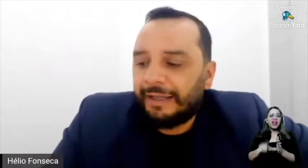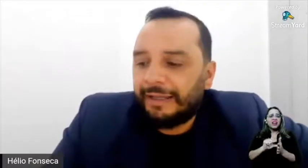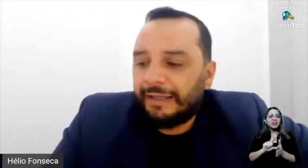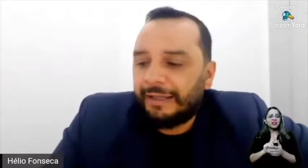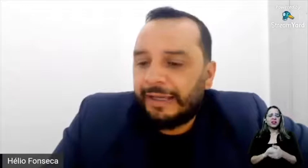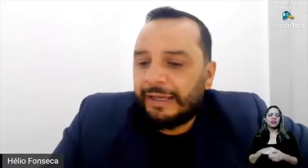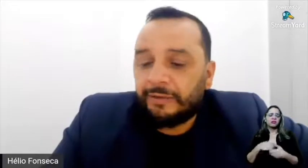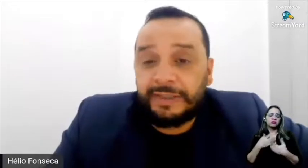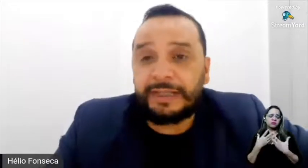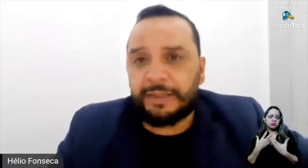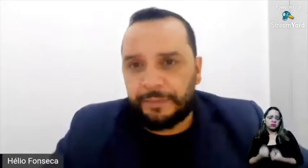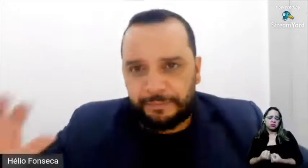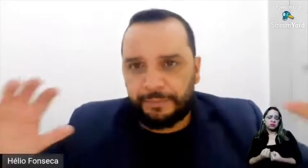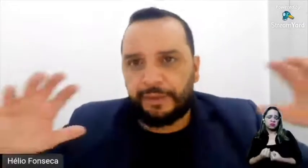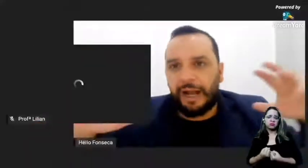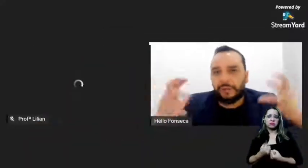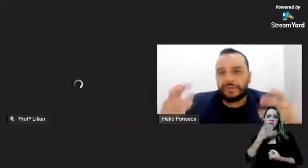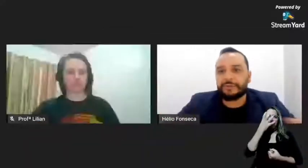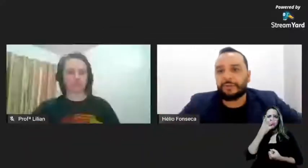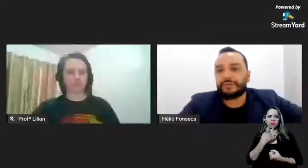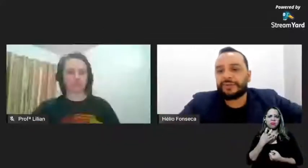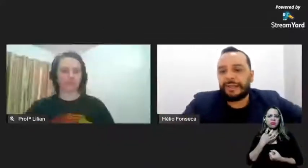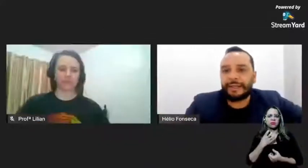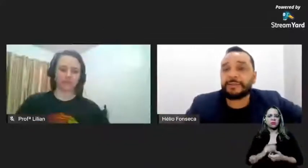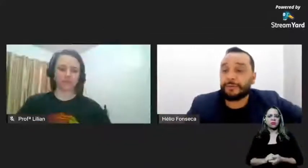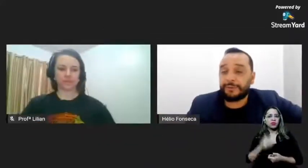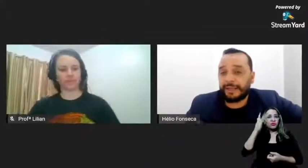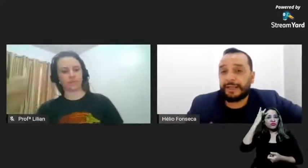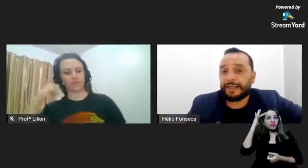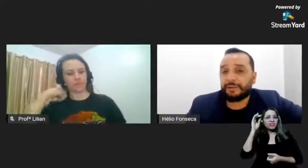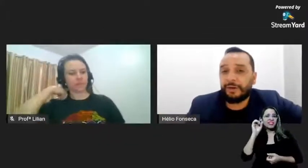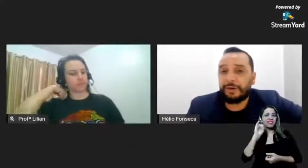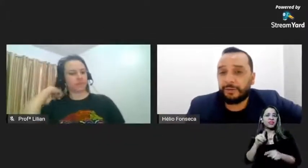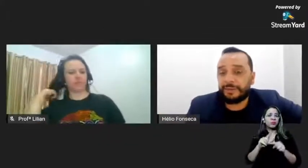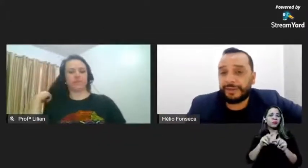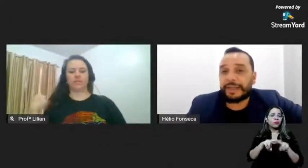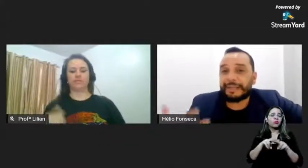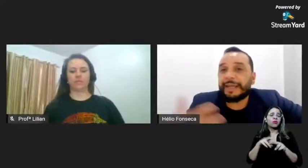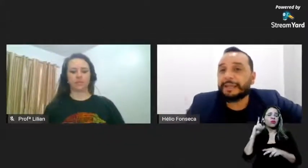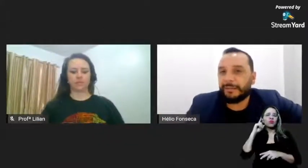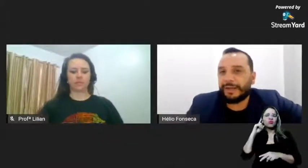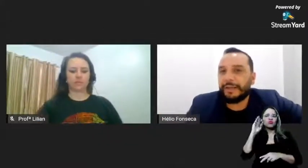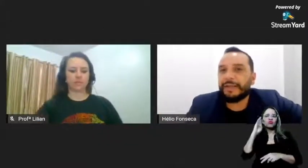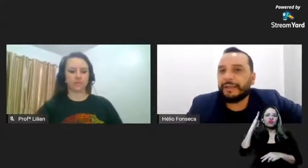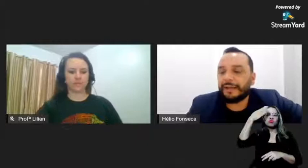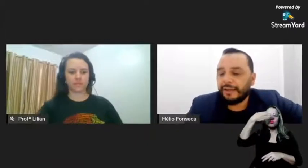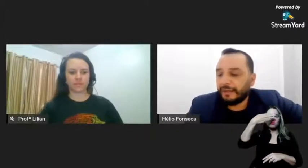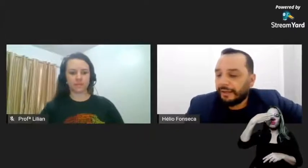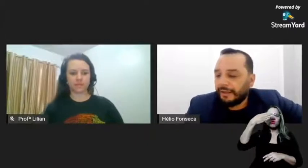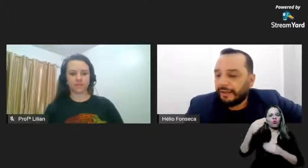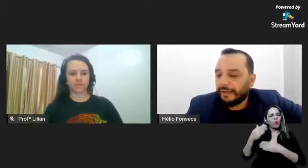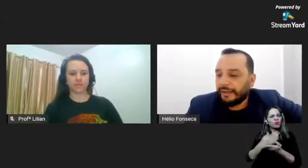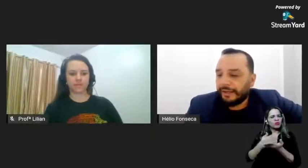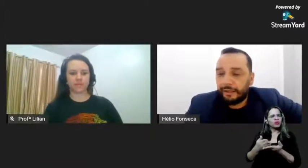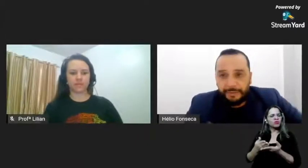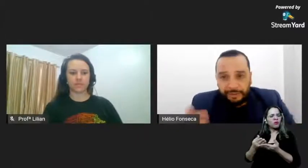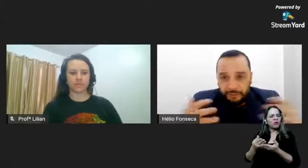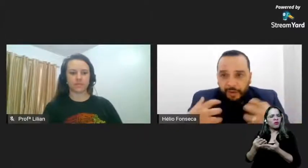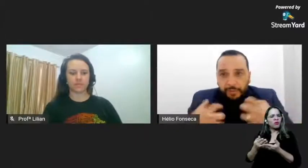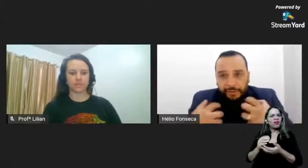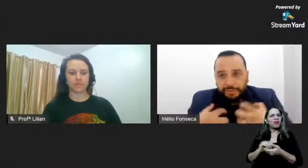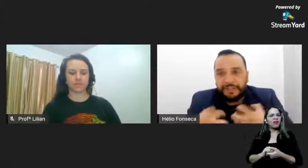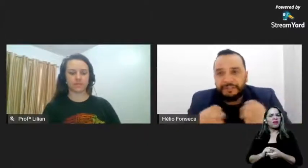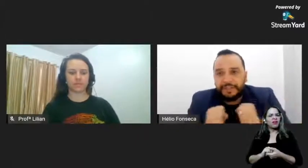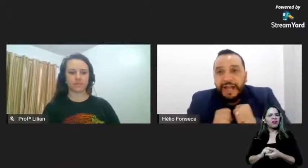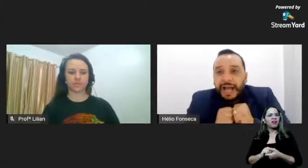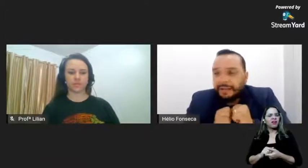né? Eu não sei se por causa da surdo-cegueira, a surdo-cegueira começou a trazer isso para ele, né? Ele começou a se